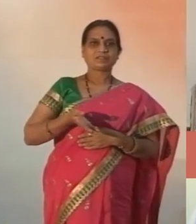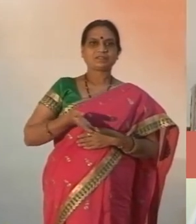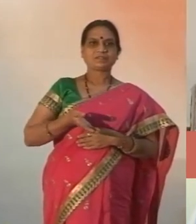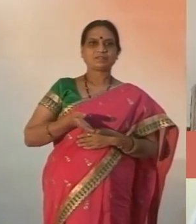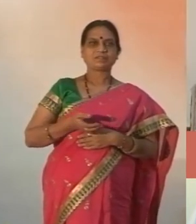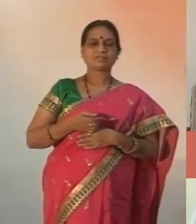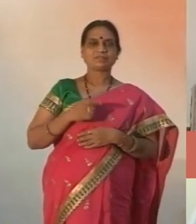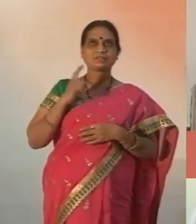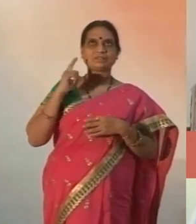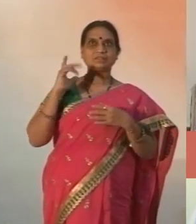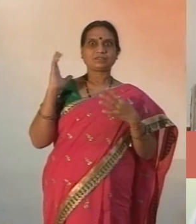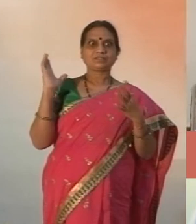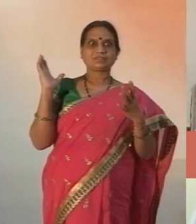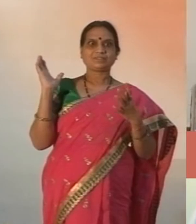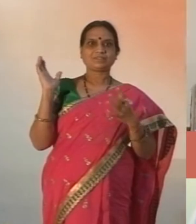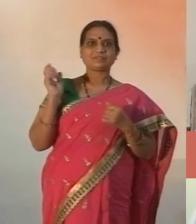तनाव,